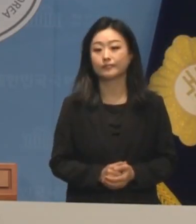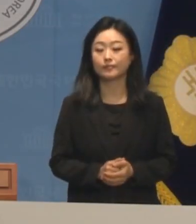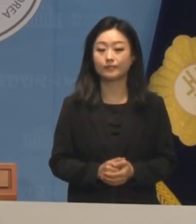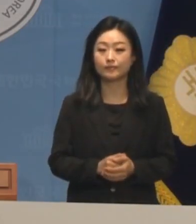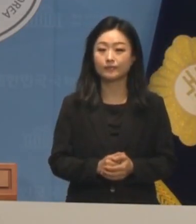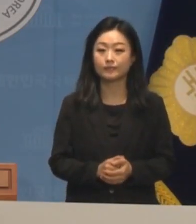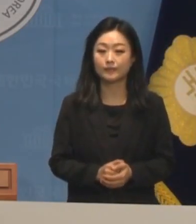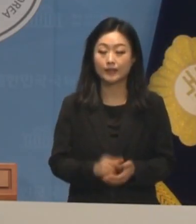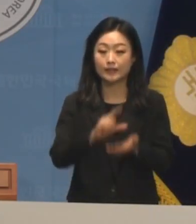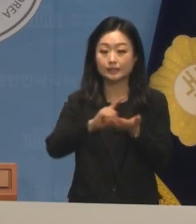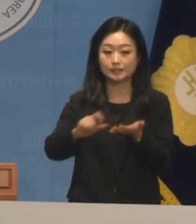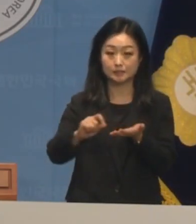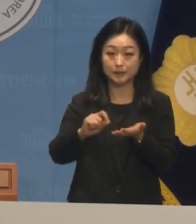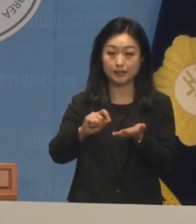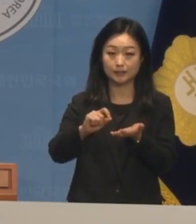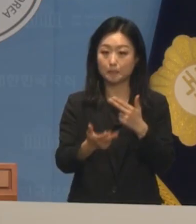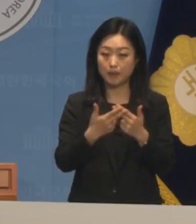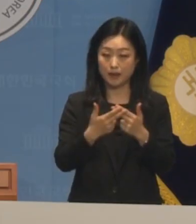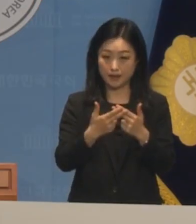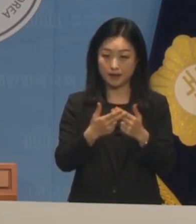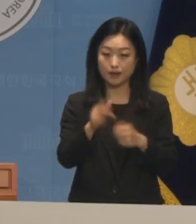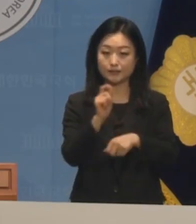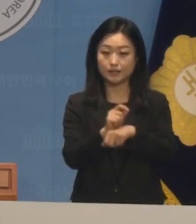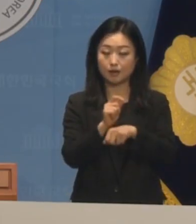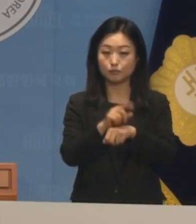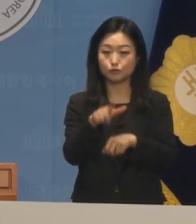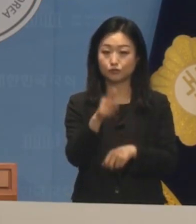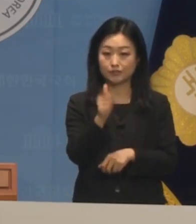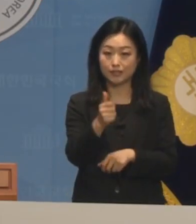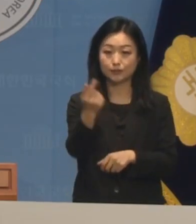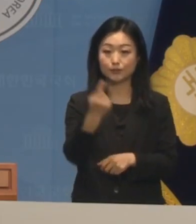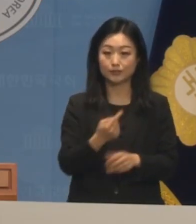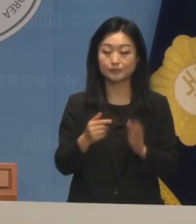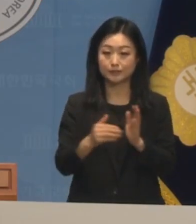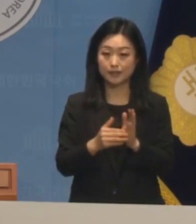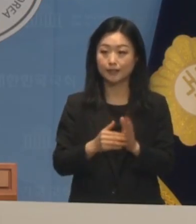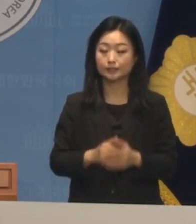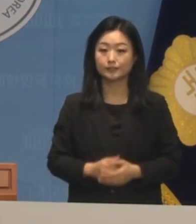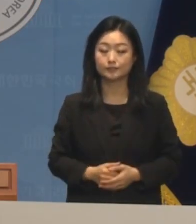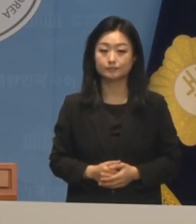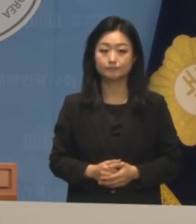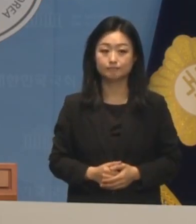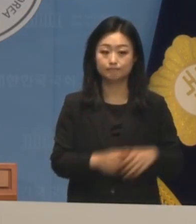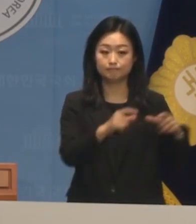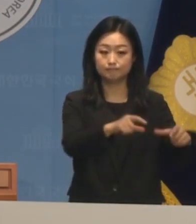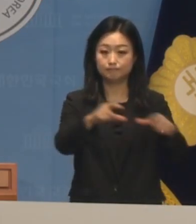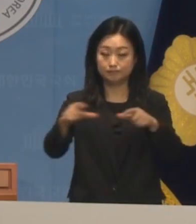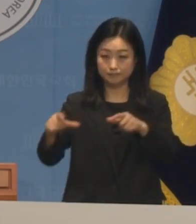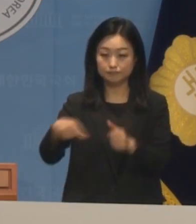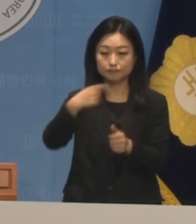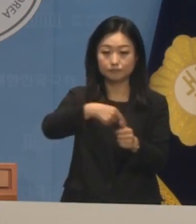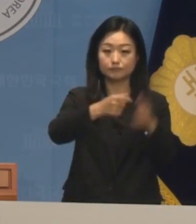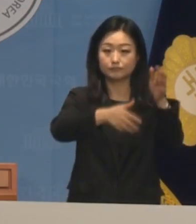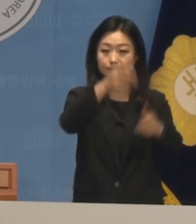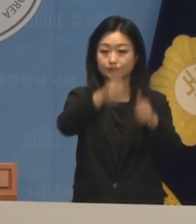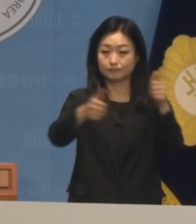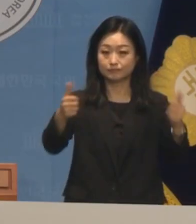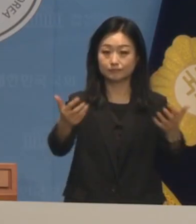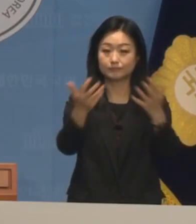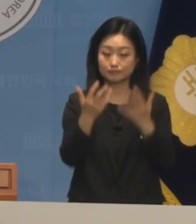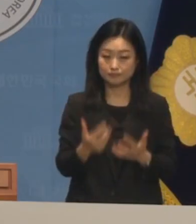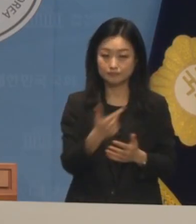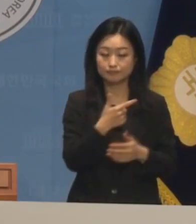대한 심각한 우려를 표명하고 정부와 국회에 특단의 대책 마련을 촉구하기 위해 마련되었습니다. 이 뜻깊은